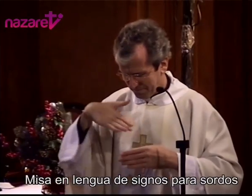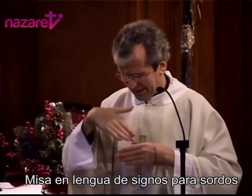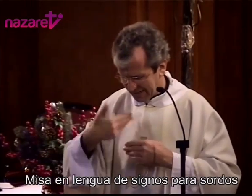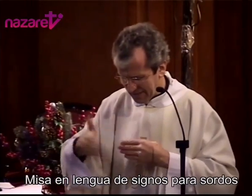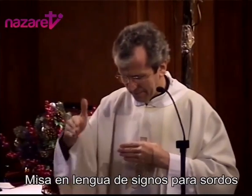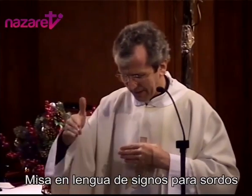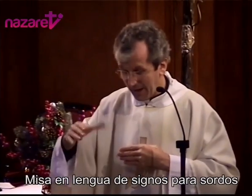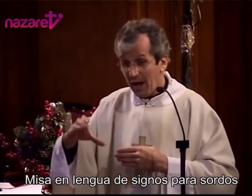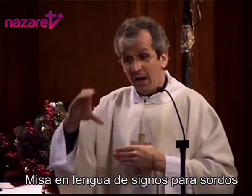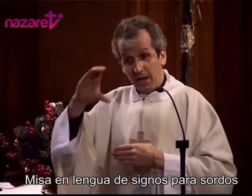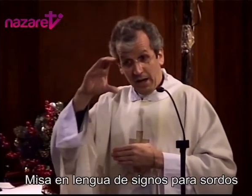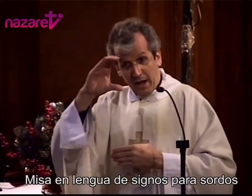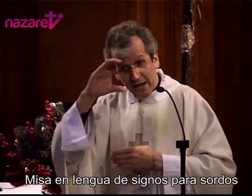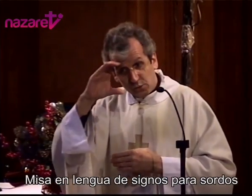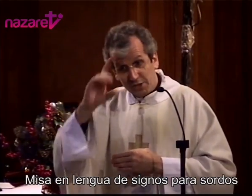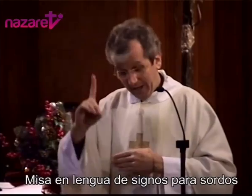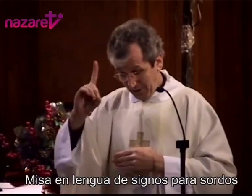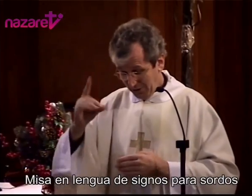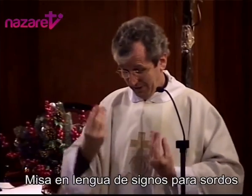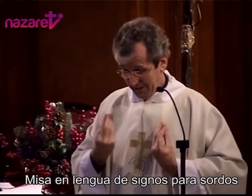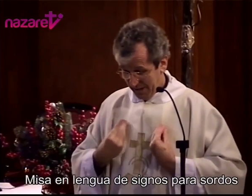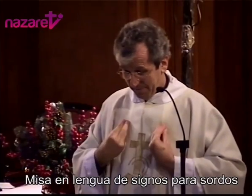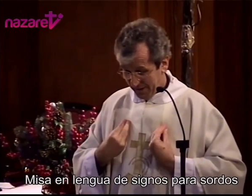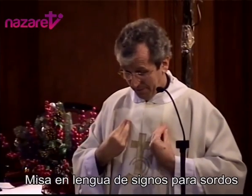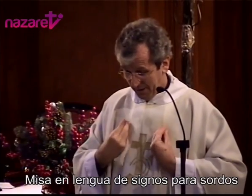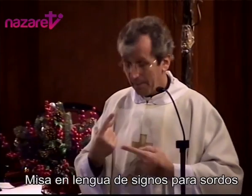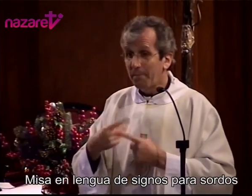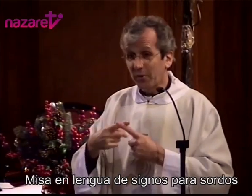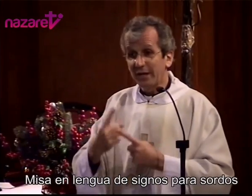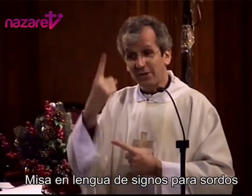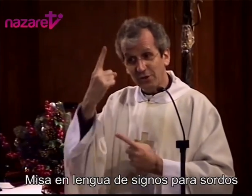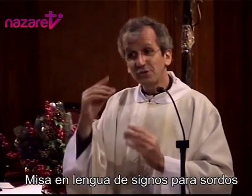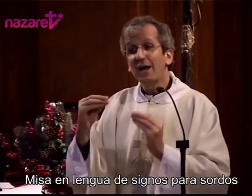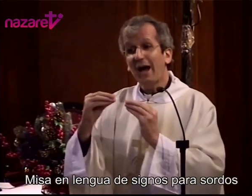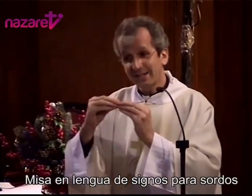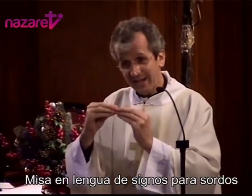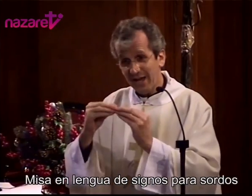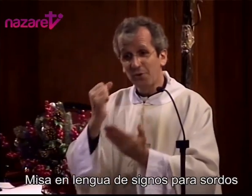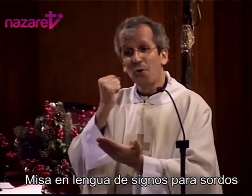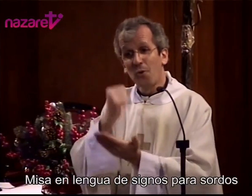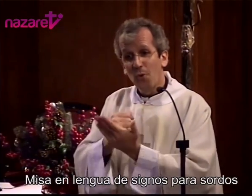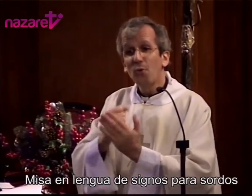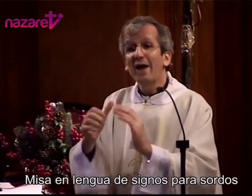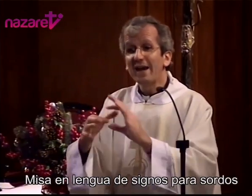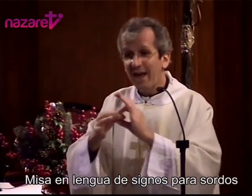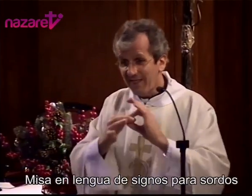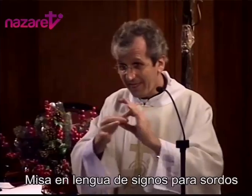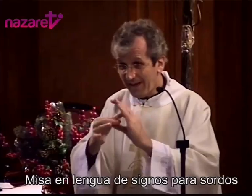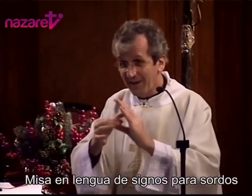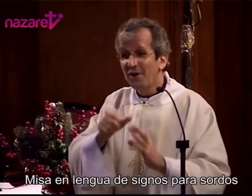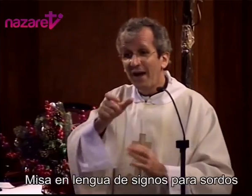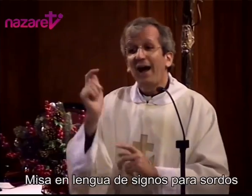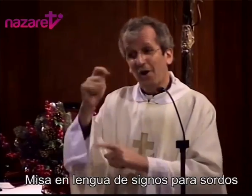Dios para siempre. A escuchar a Dios y a vivir, porque Dios ha sellado una